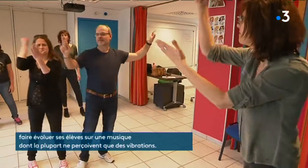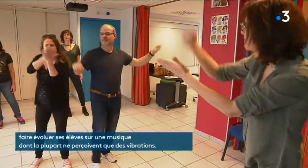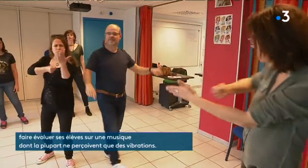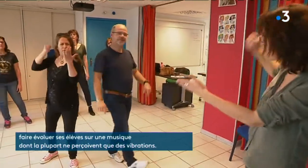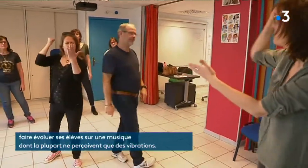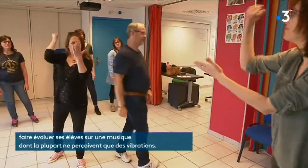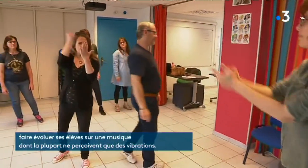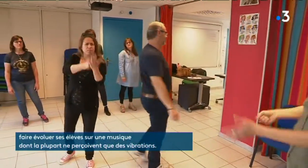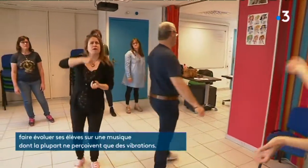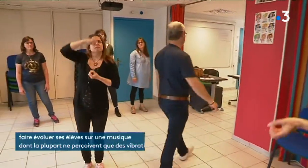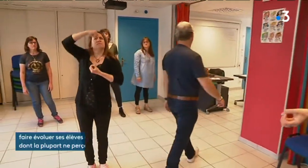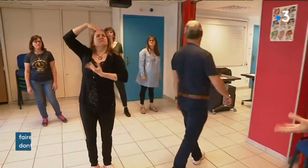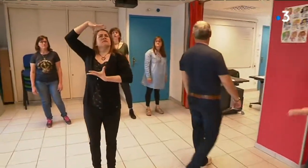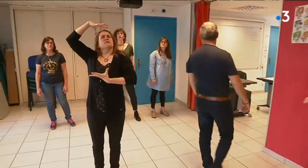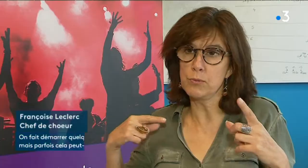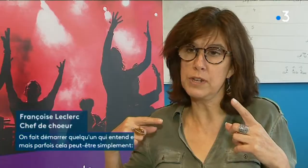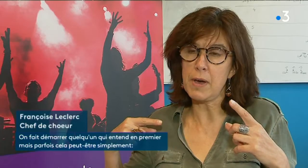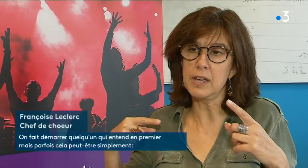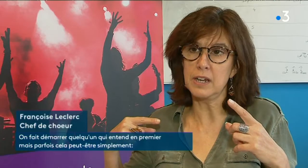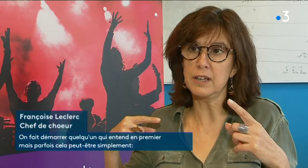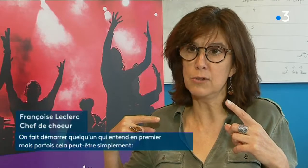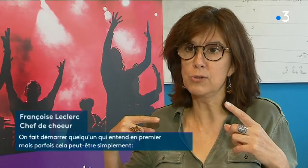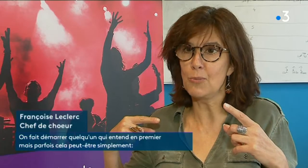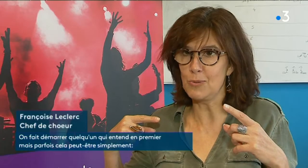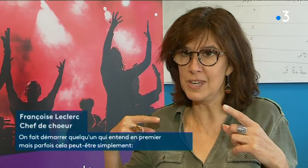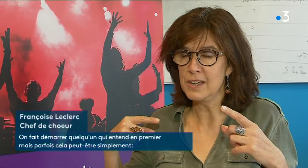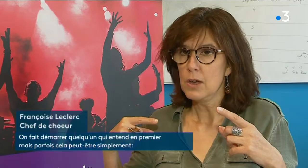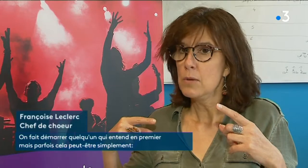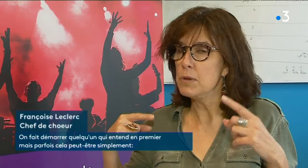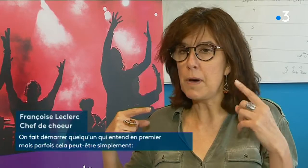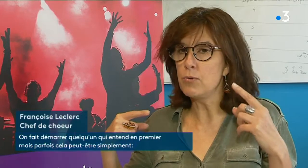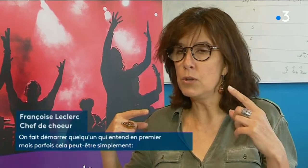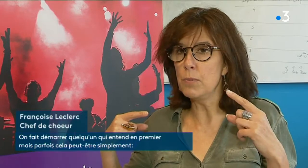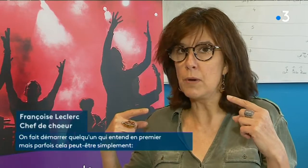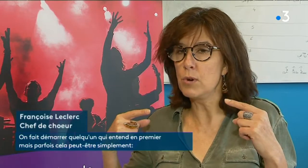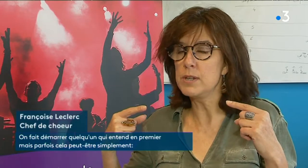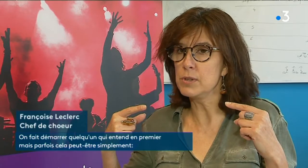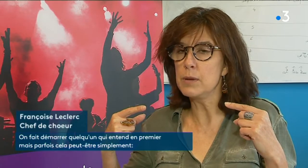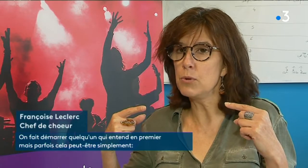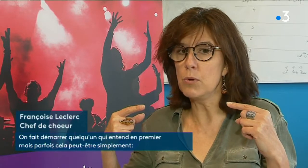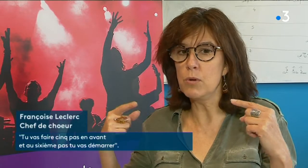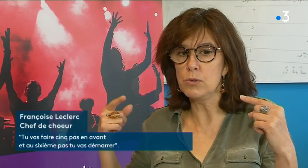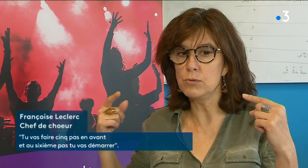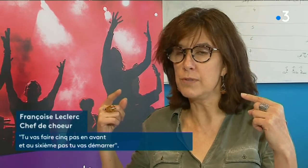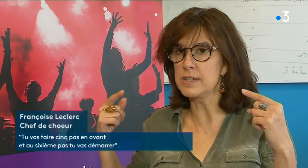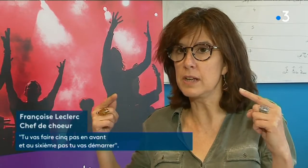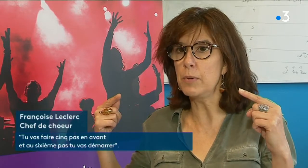vibrations. On fait démarrer quelqu'un qui entend en premier, mais parfois non, parfois ça peut être simplement, tu vas faire 5 pas en